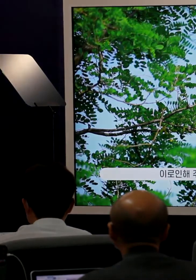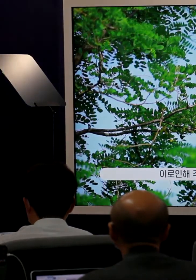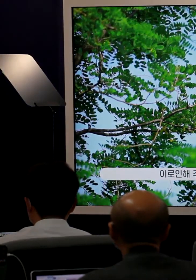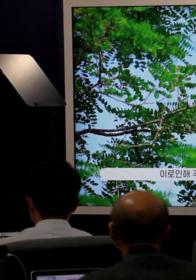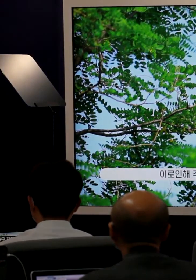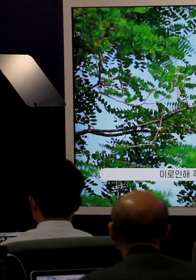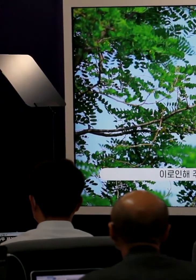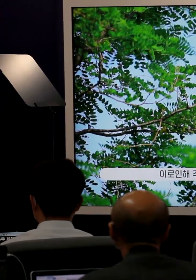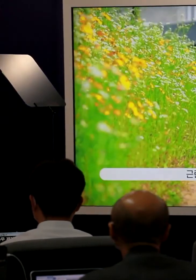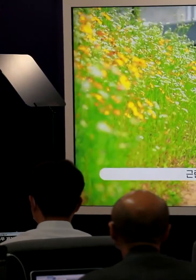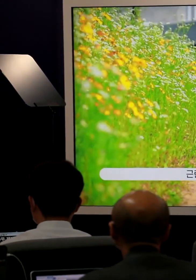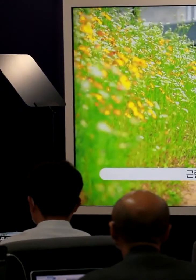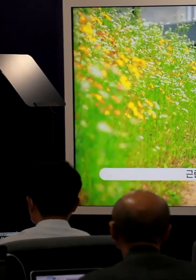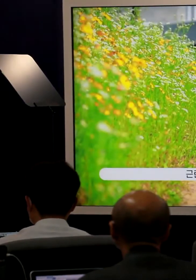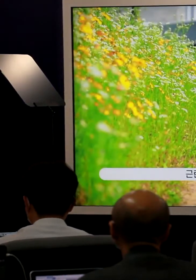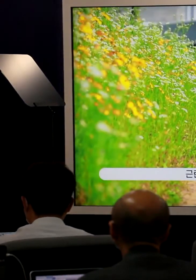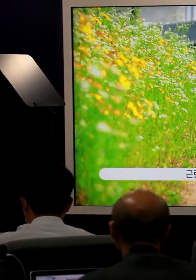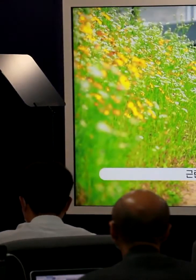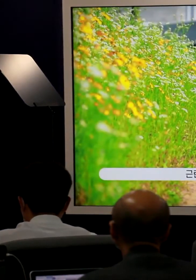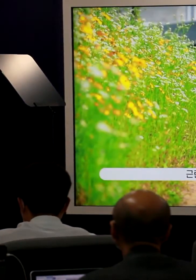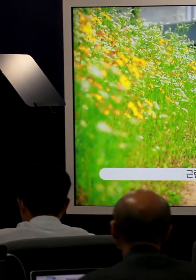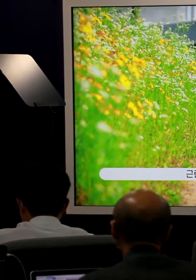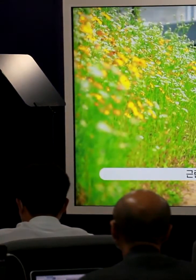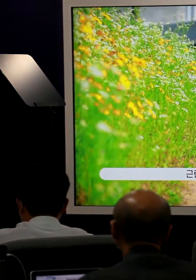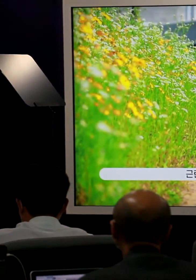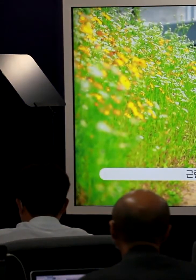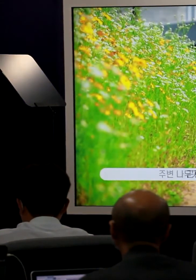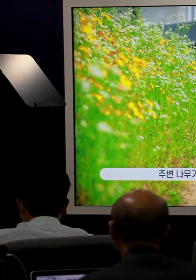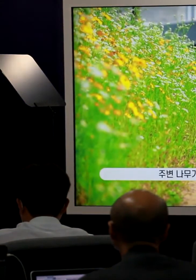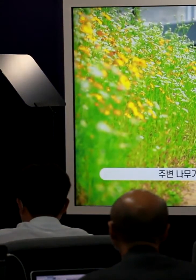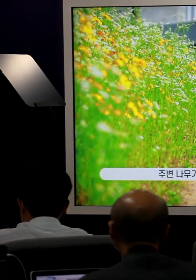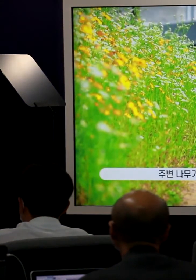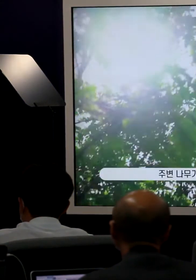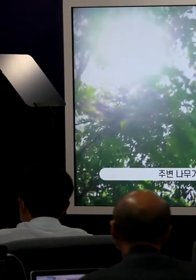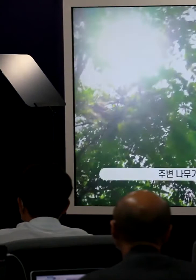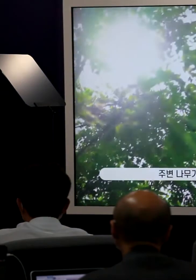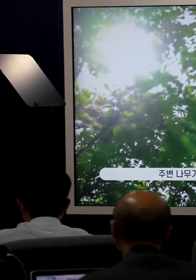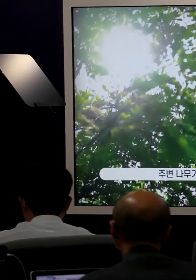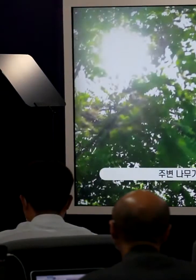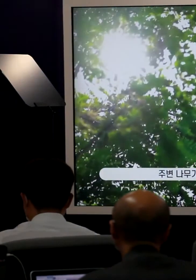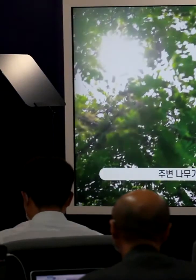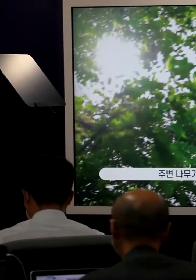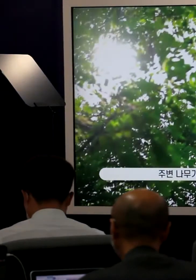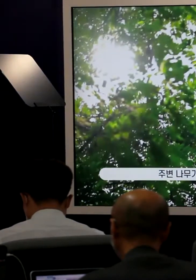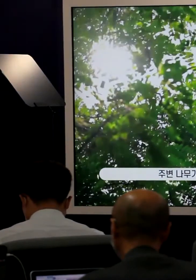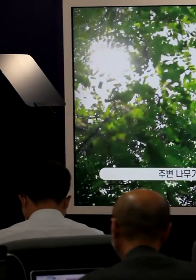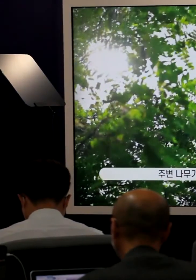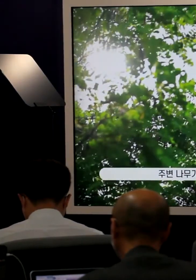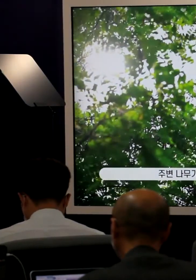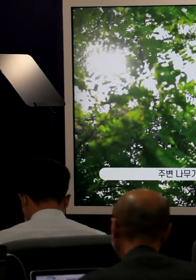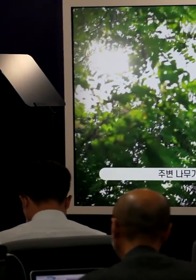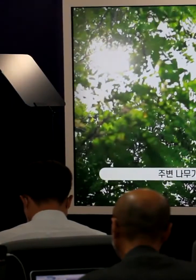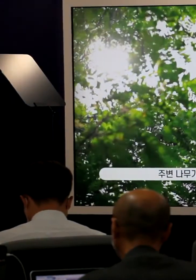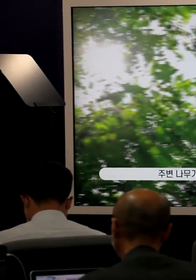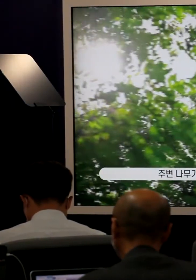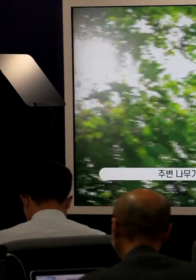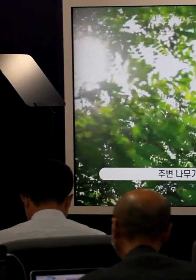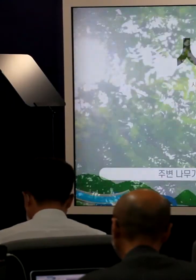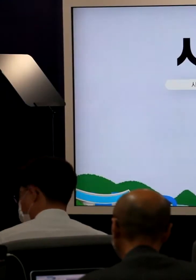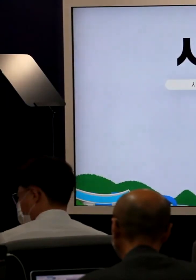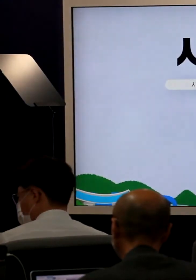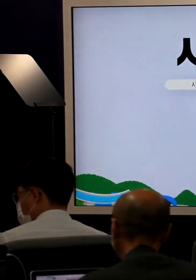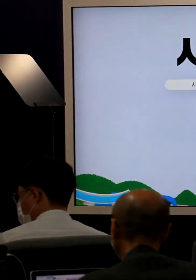걱정됩니다. 근린공원 내 아카시아 나무를 벌목하여 주변 나무가 고사되는 것을 예방하여 주시기 바랍니다.